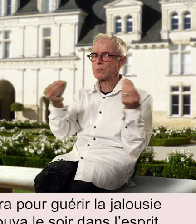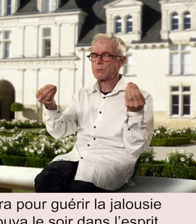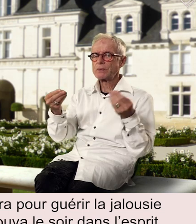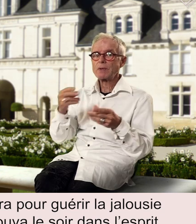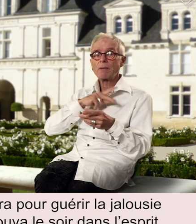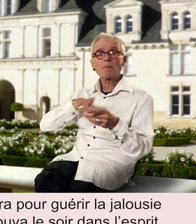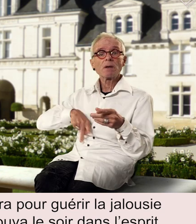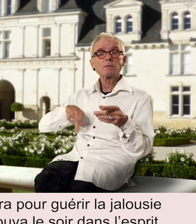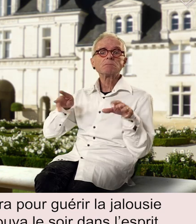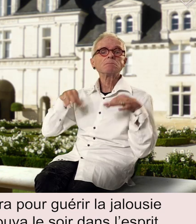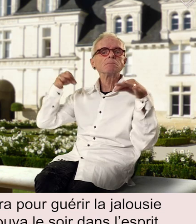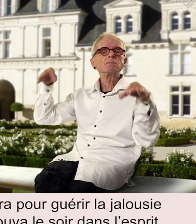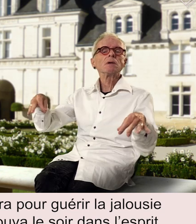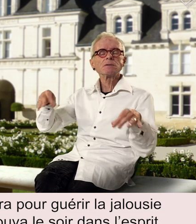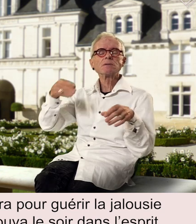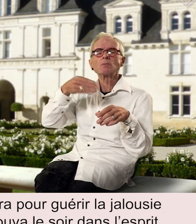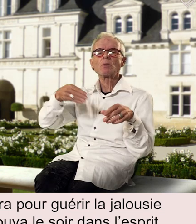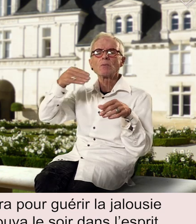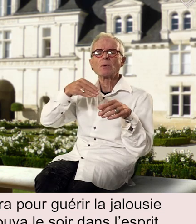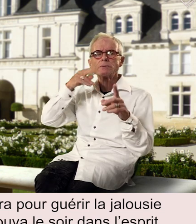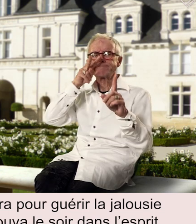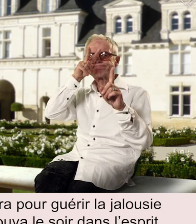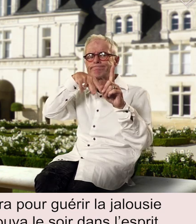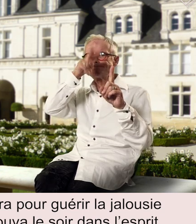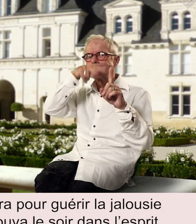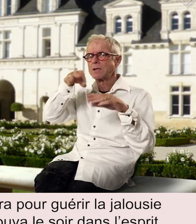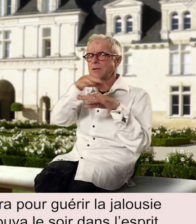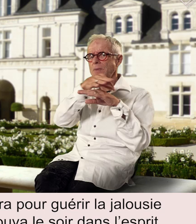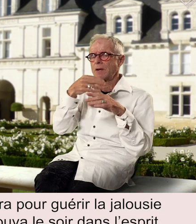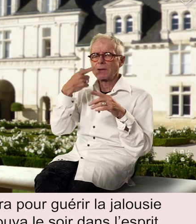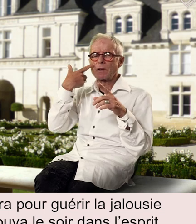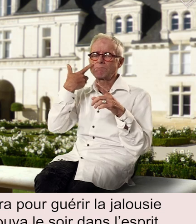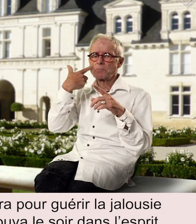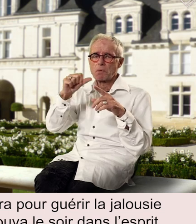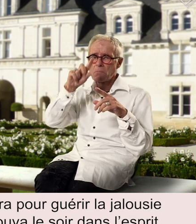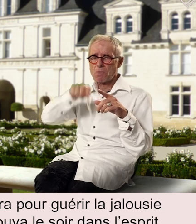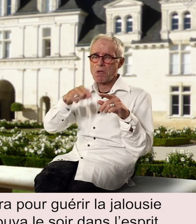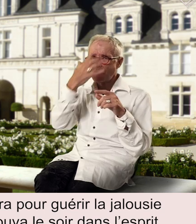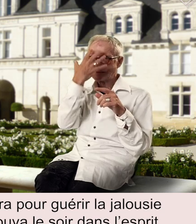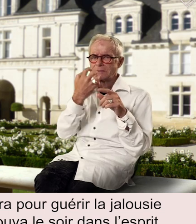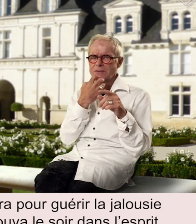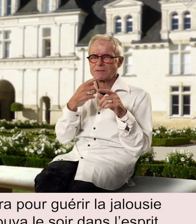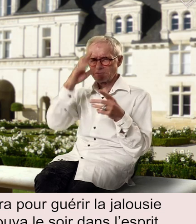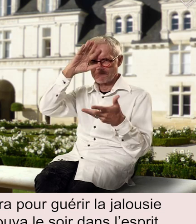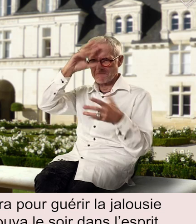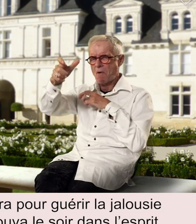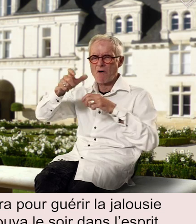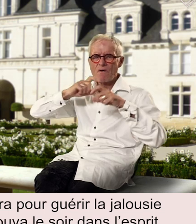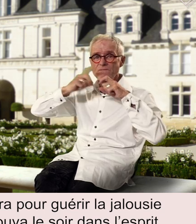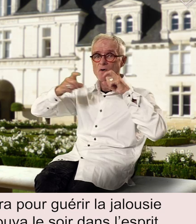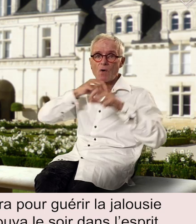trouva le soir dans l'esprit de son mari tout le chagrin à quoi elle s'était attendue. Il s'emporta avec des